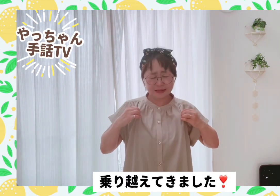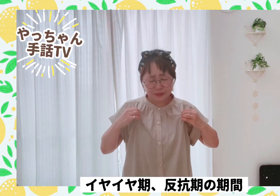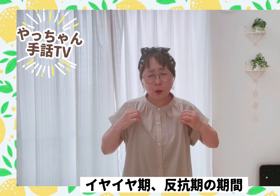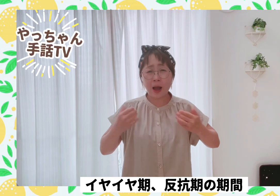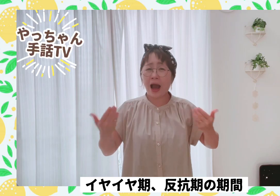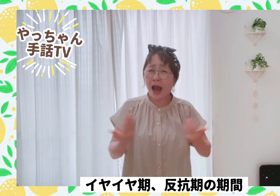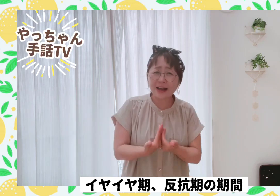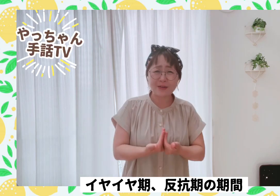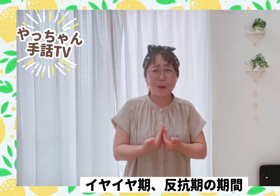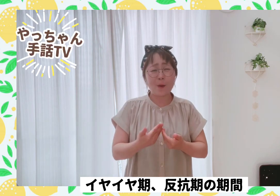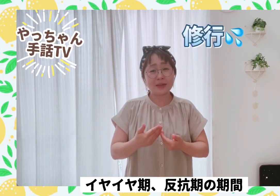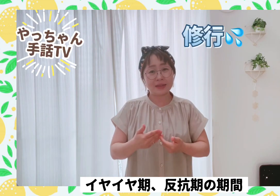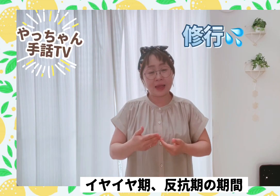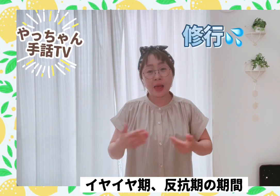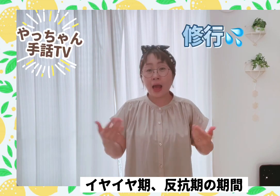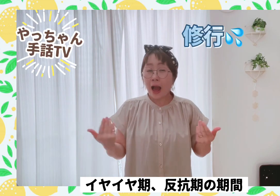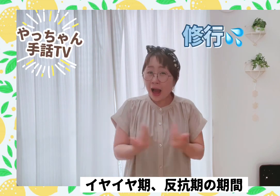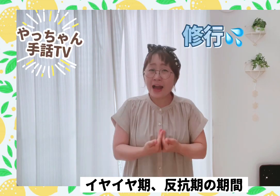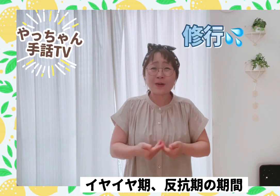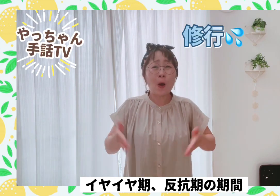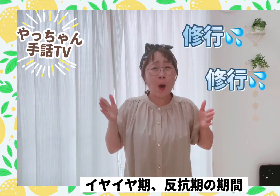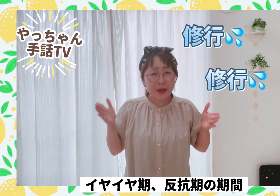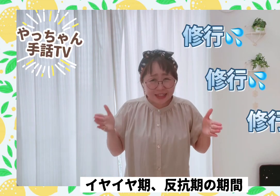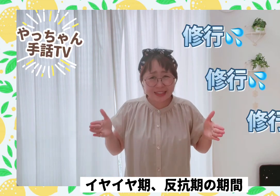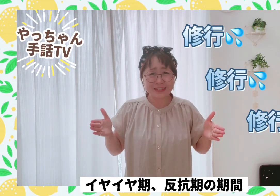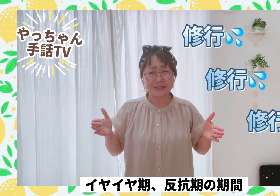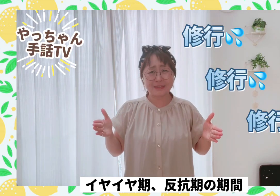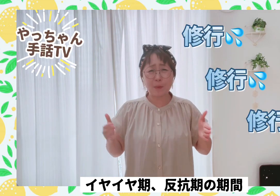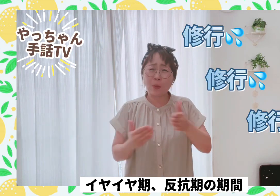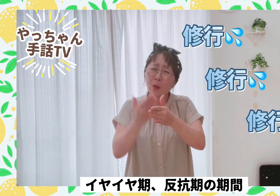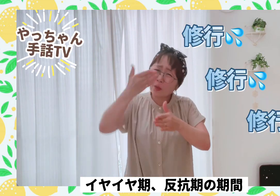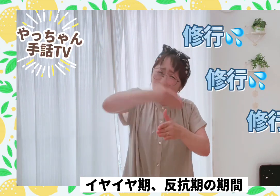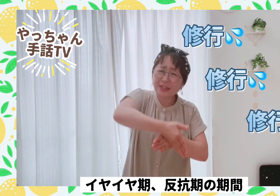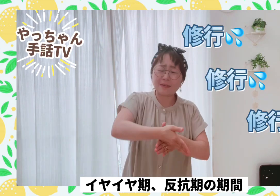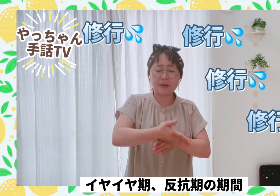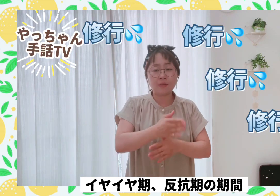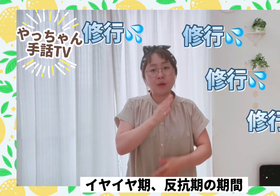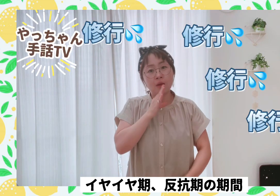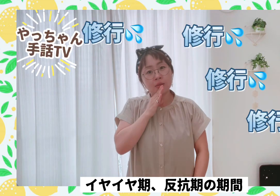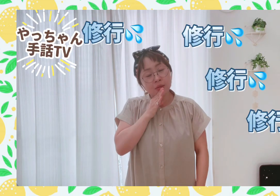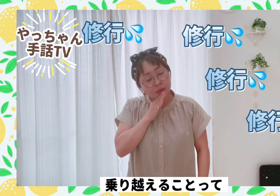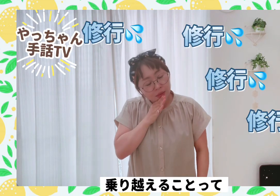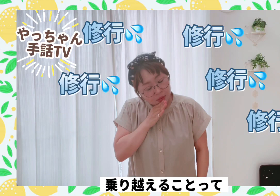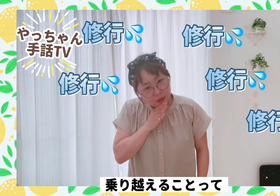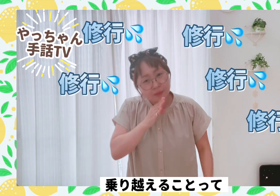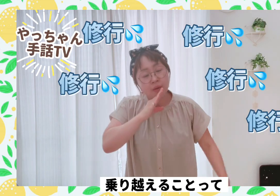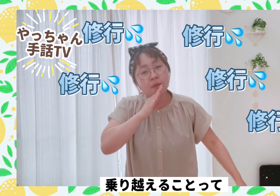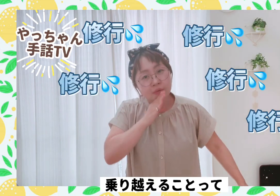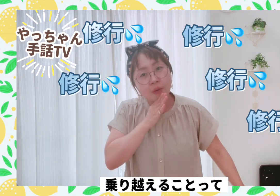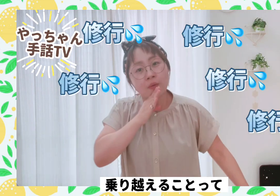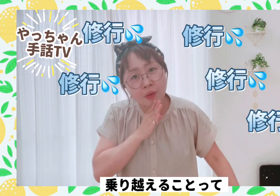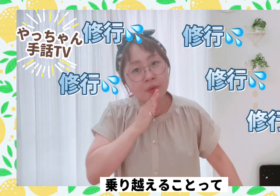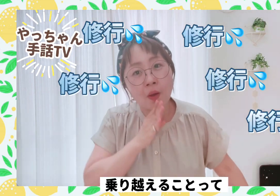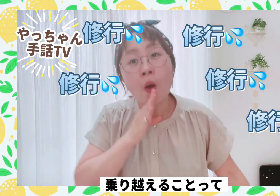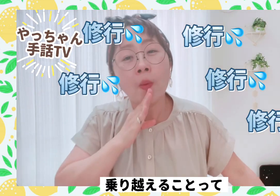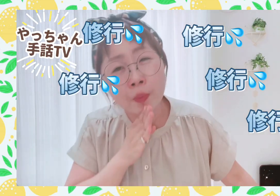実際にイヤイヤ期、この反抗期の間、もう乗り越えること、本当に本当に